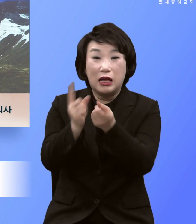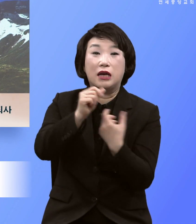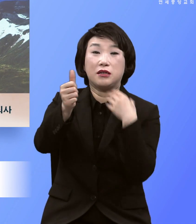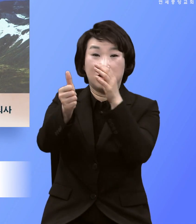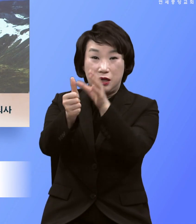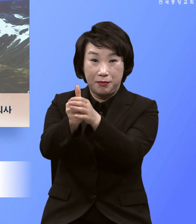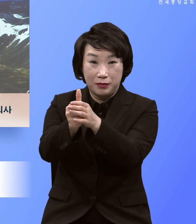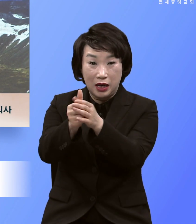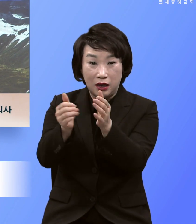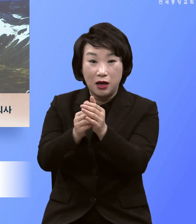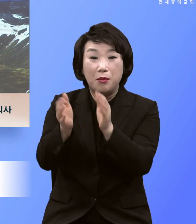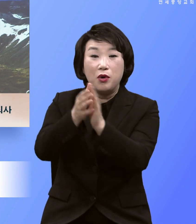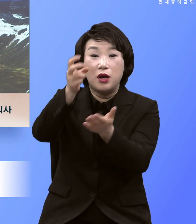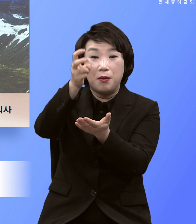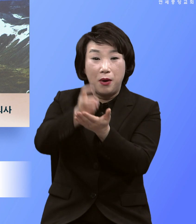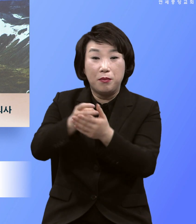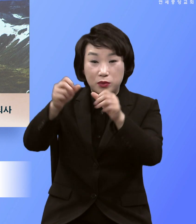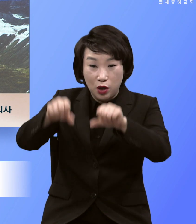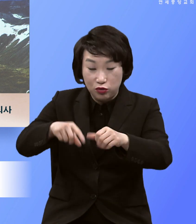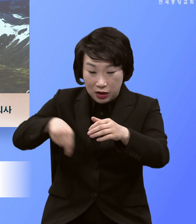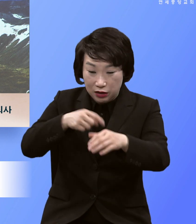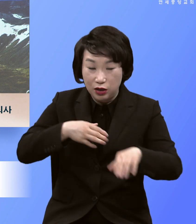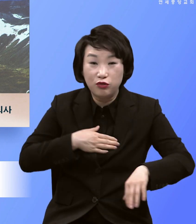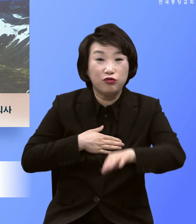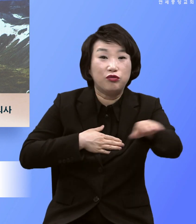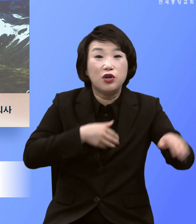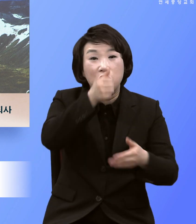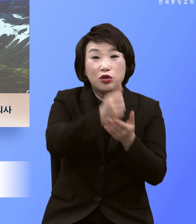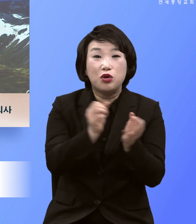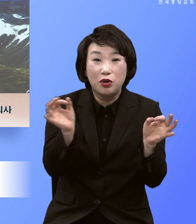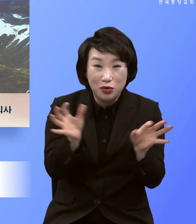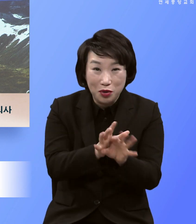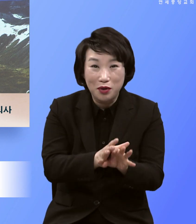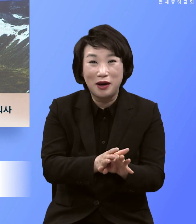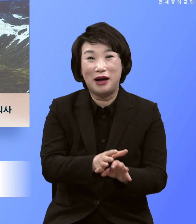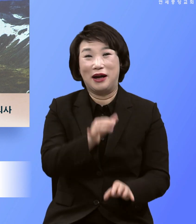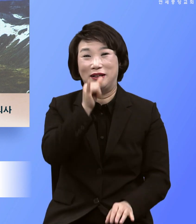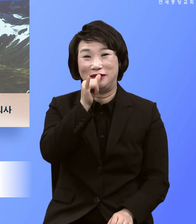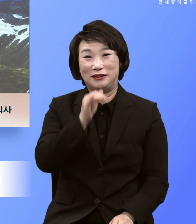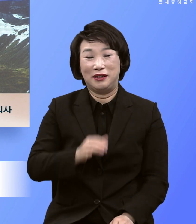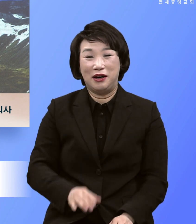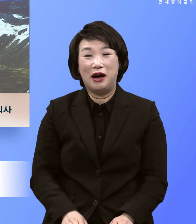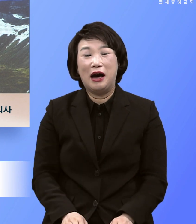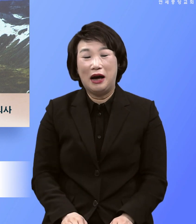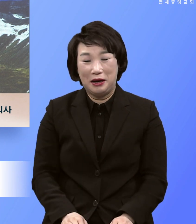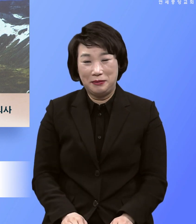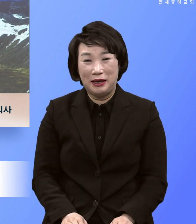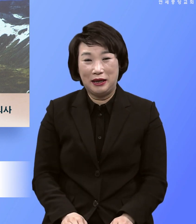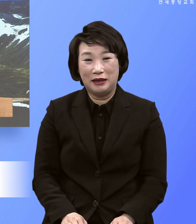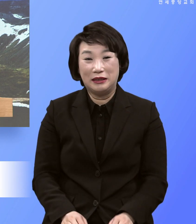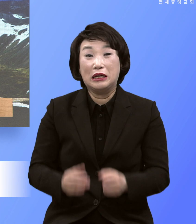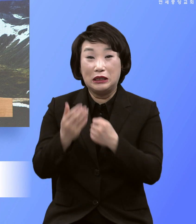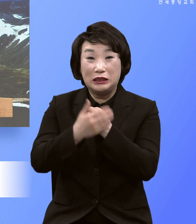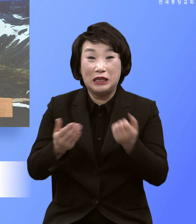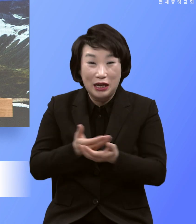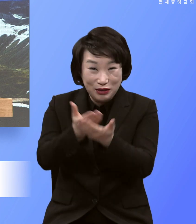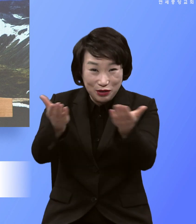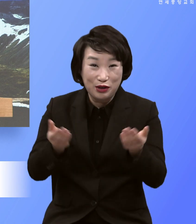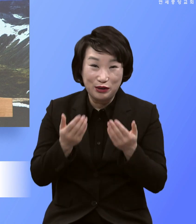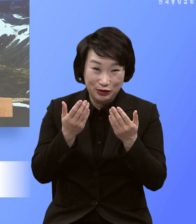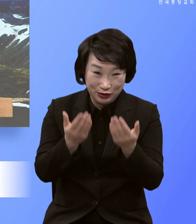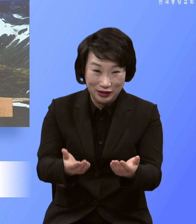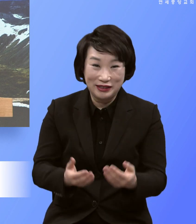받으사 율법의 저주에서 우리를 속량하셨으니 은혜를